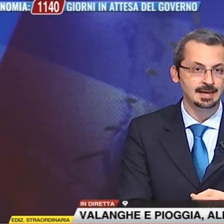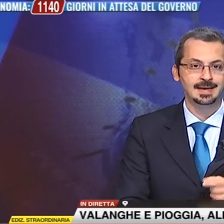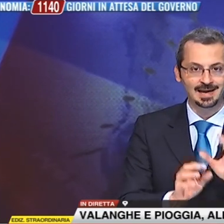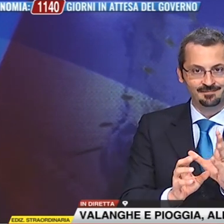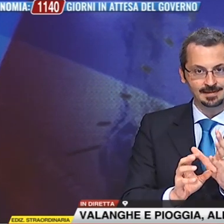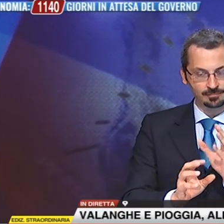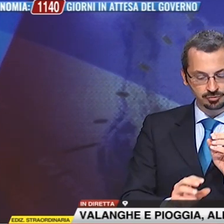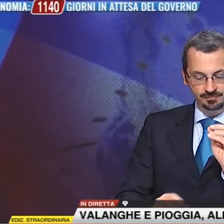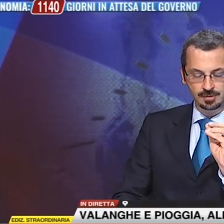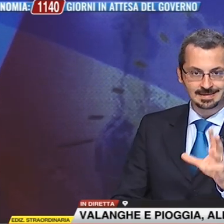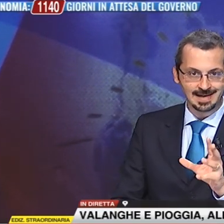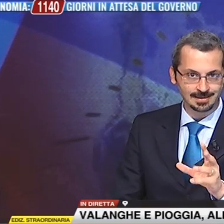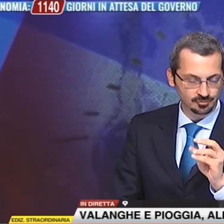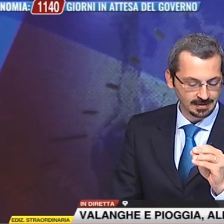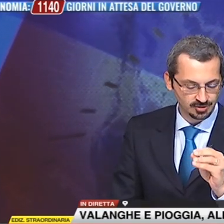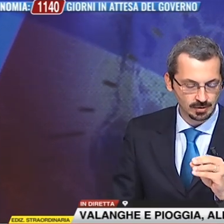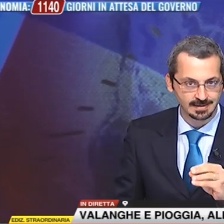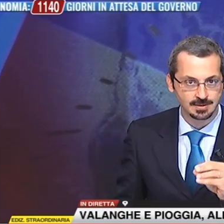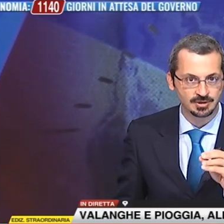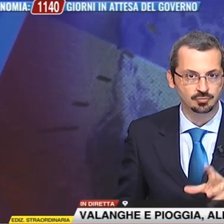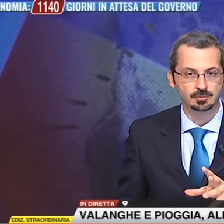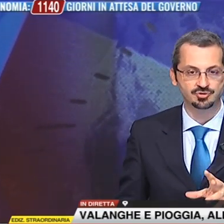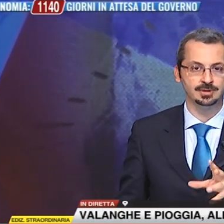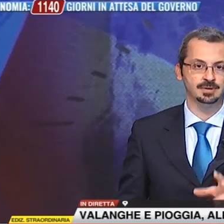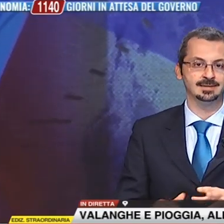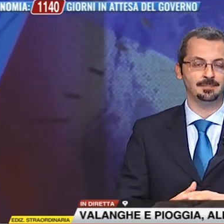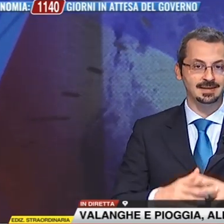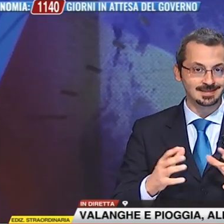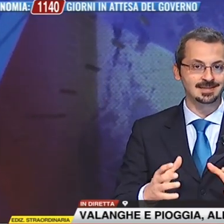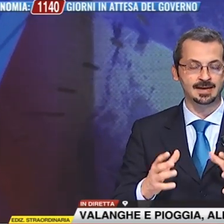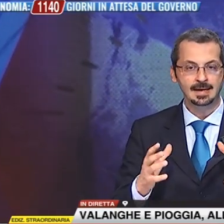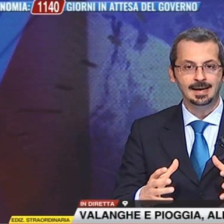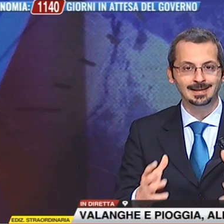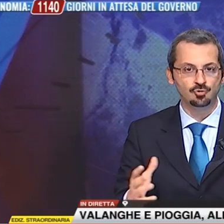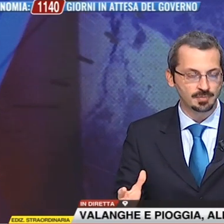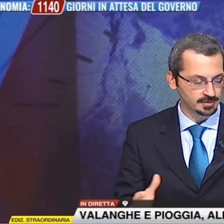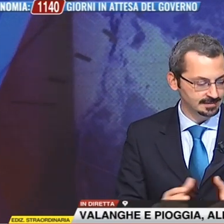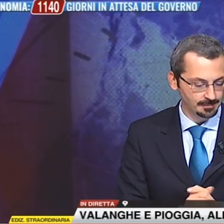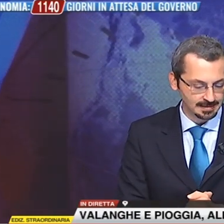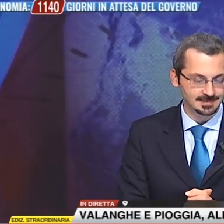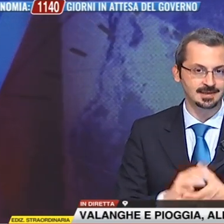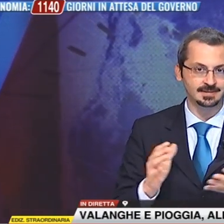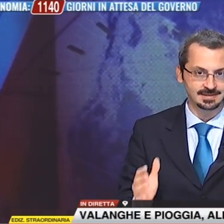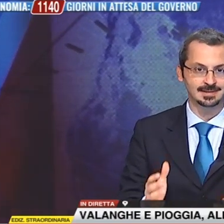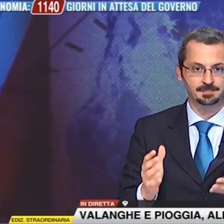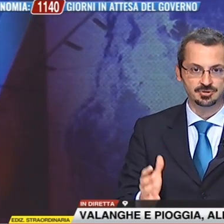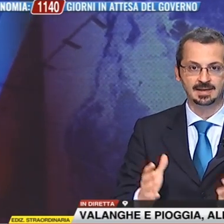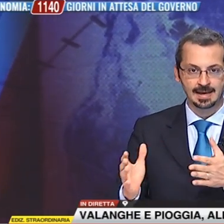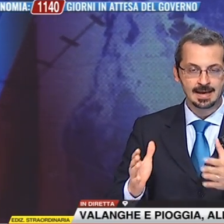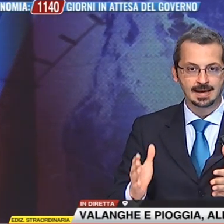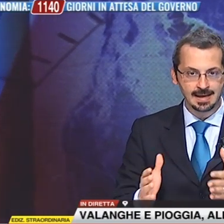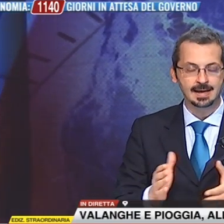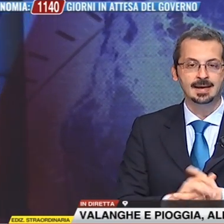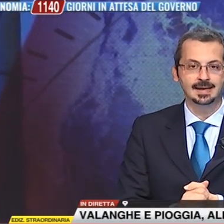Rosi, che ha voluto focalizzare la sua attenzione sul concetto delle terapie intensive e del numero delle terapie intensive. Si sente spesso